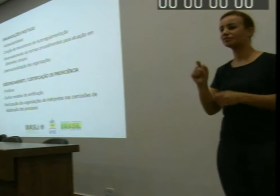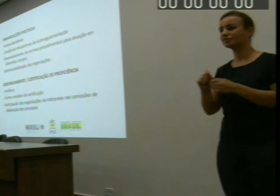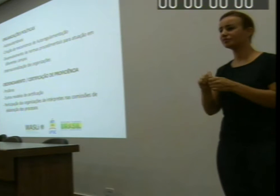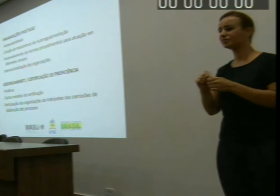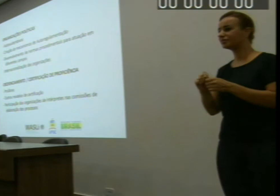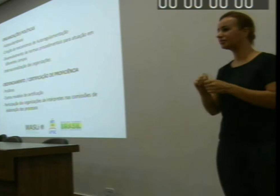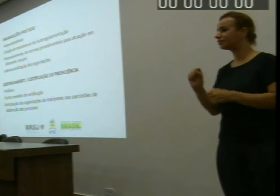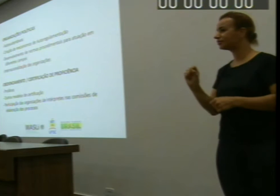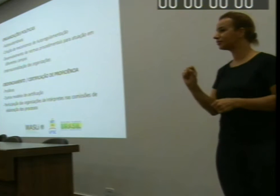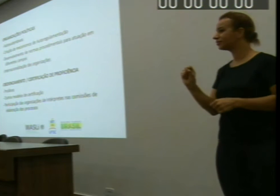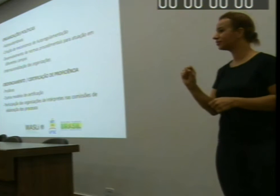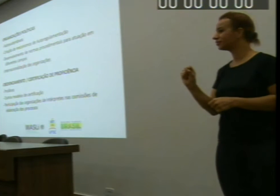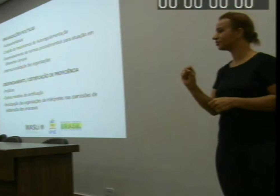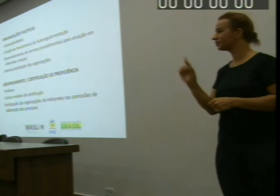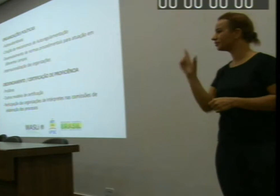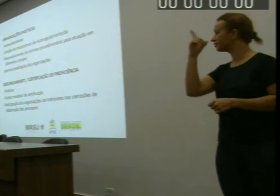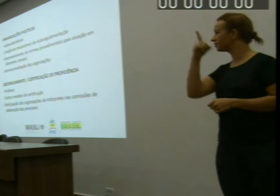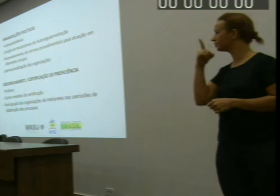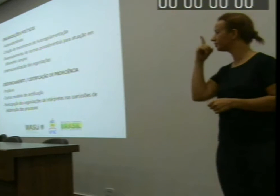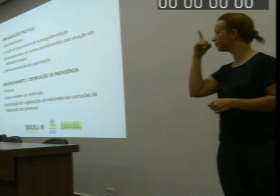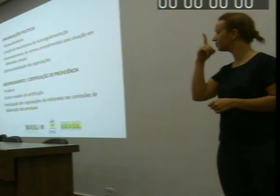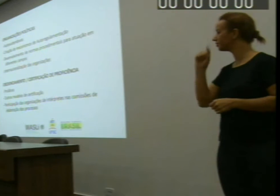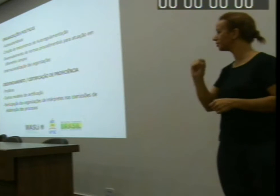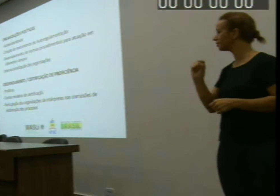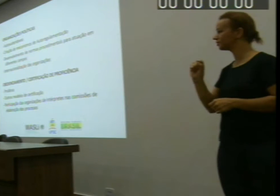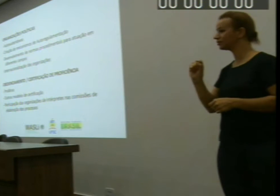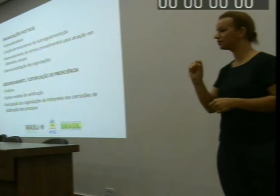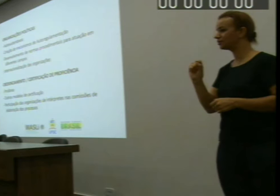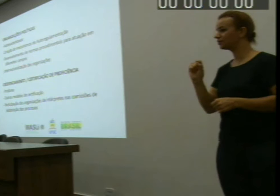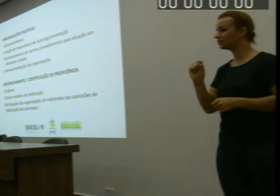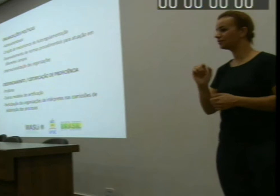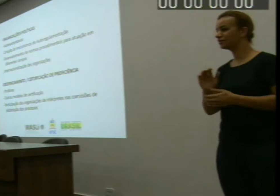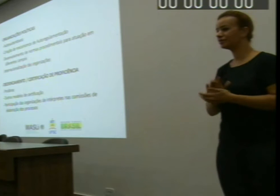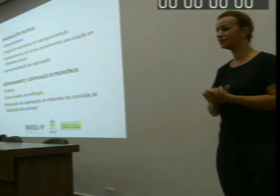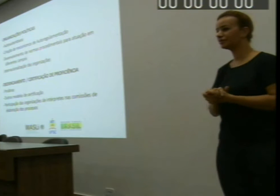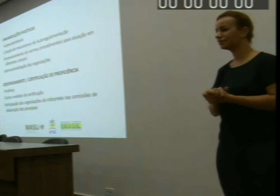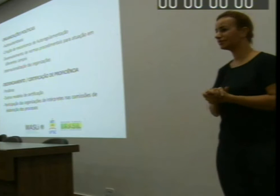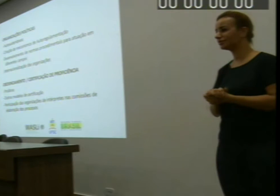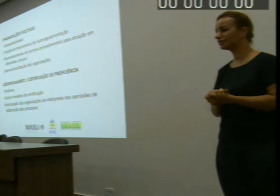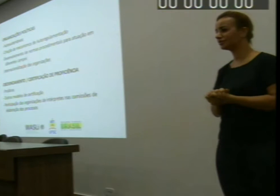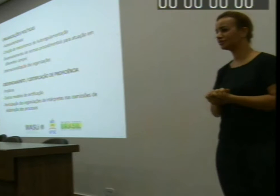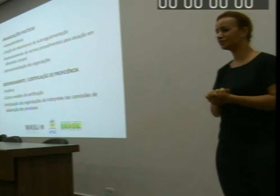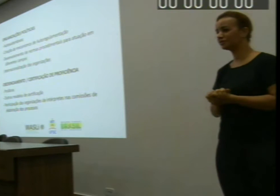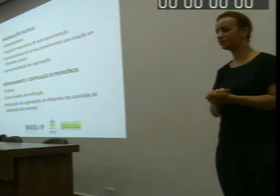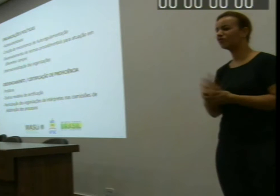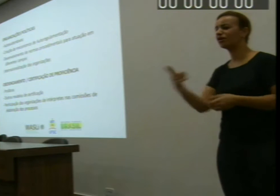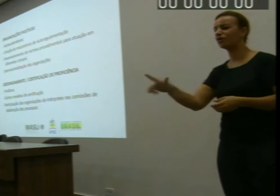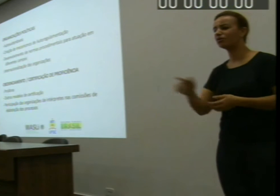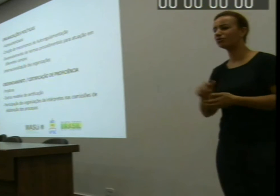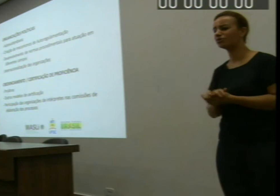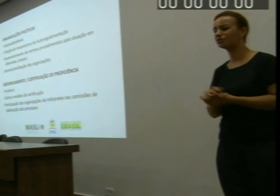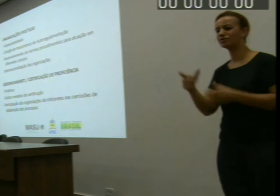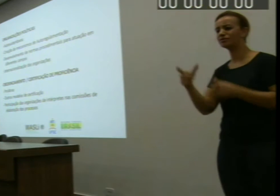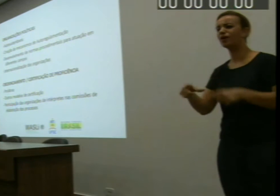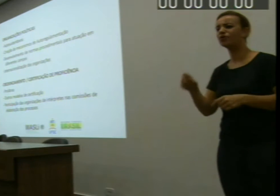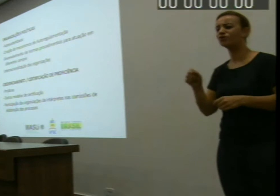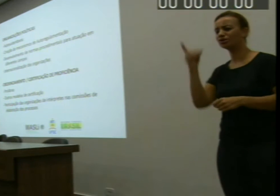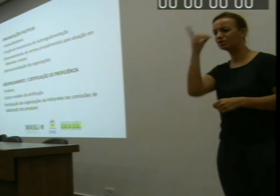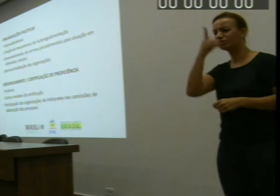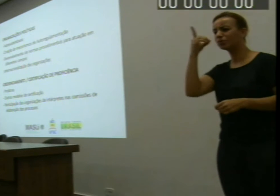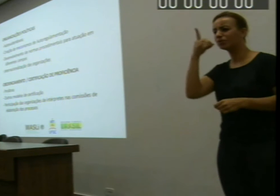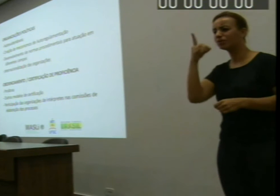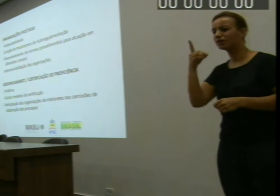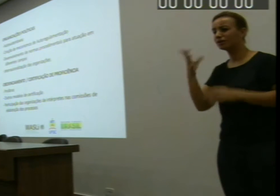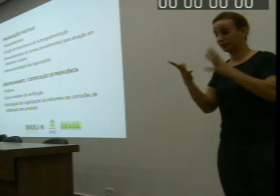forca domingo né pouca gente nossa achei achei achei que pudesse ter mais domingo tem pró libras né